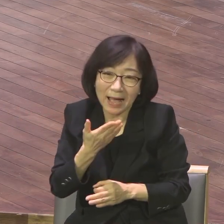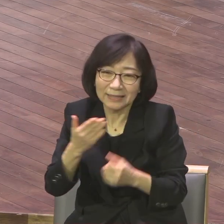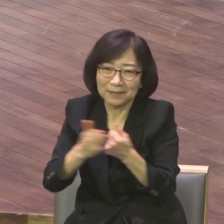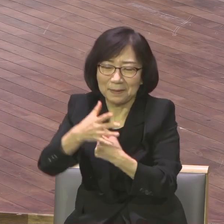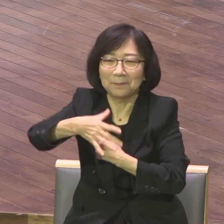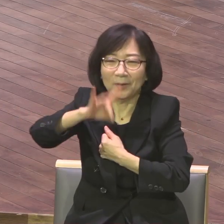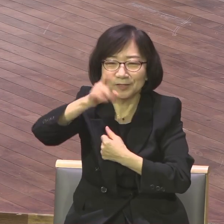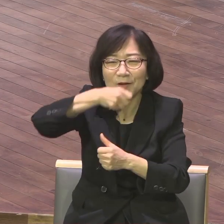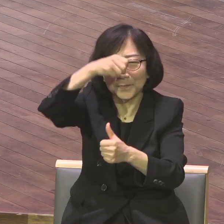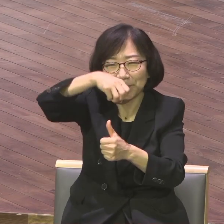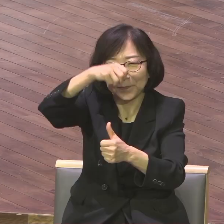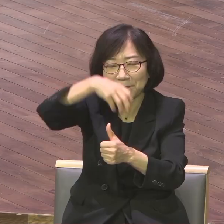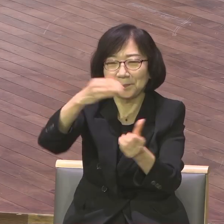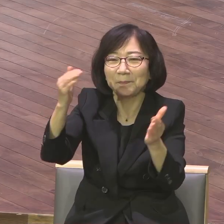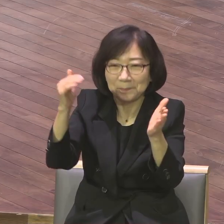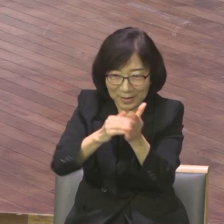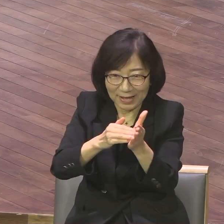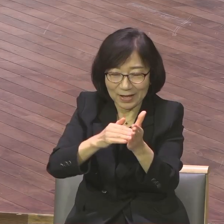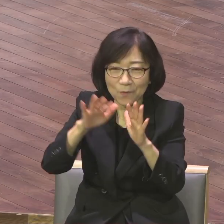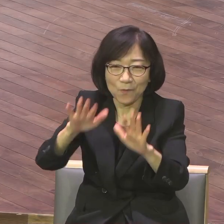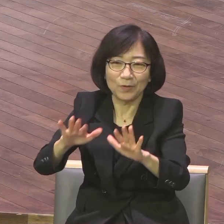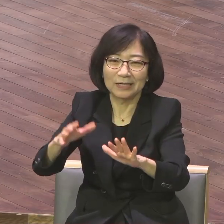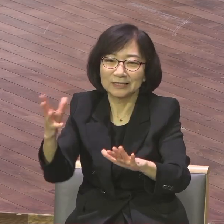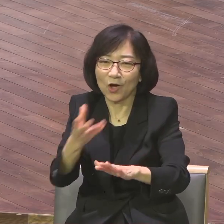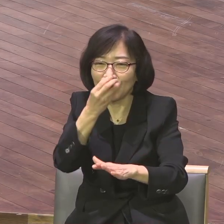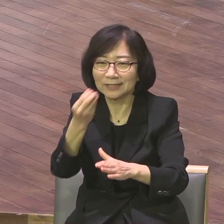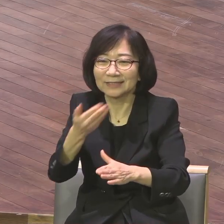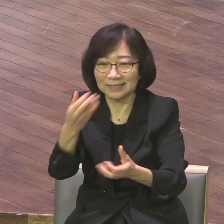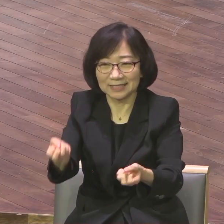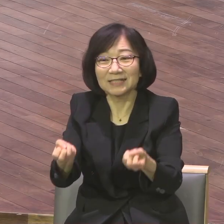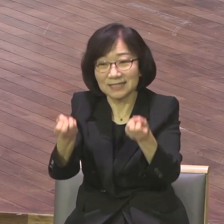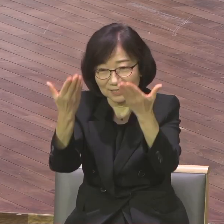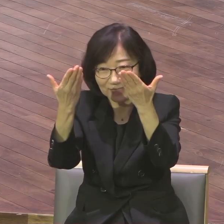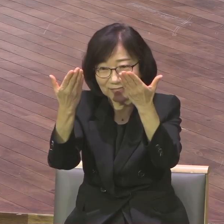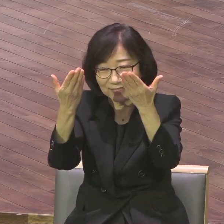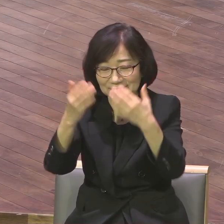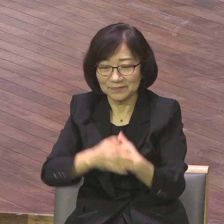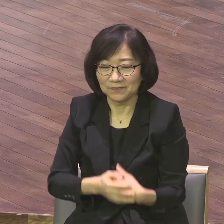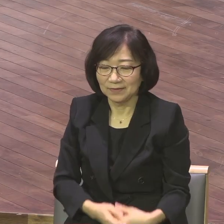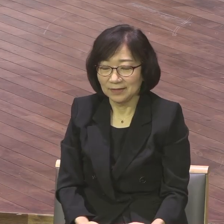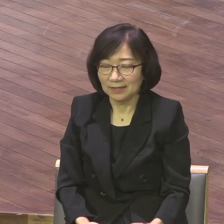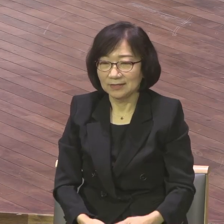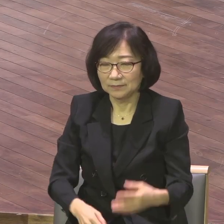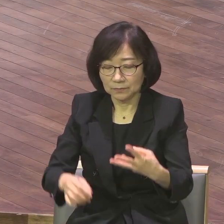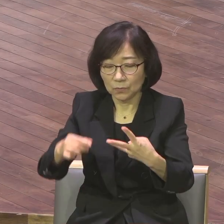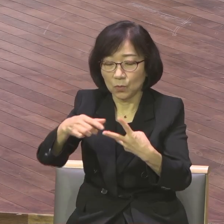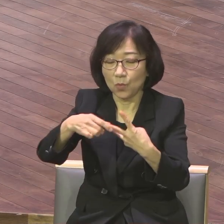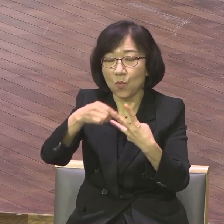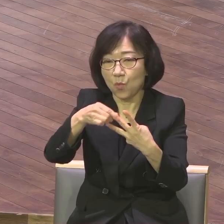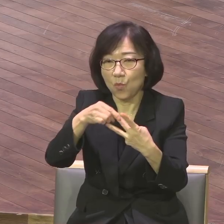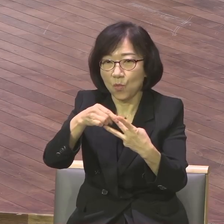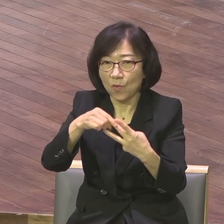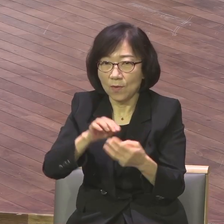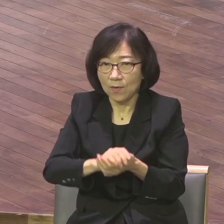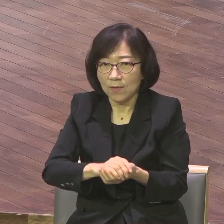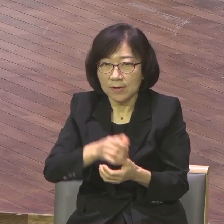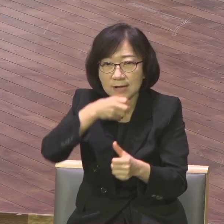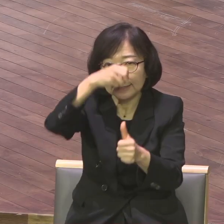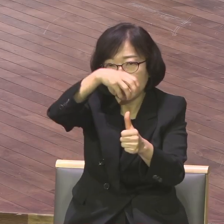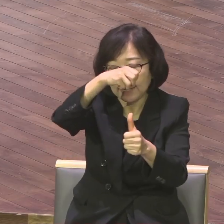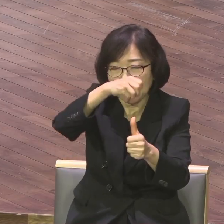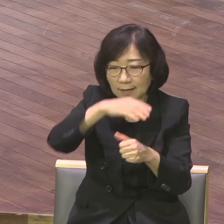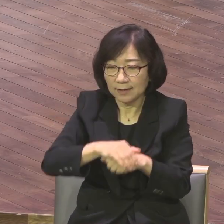거행한 것입니다. 이 세례와 성찬은 우리가 직접 눈으로 보고 우리